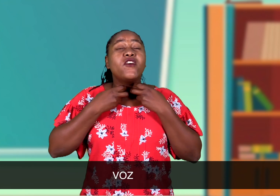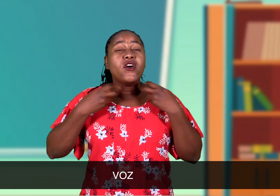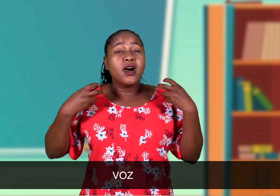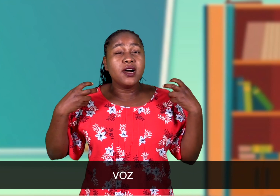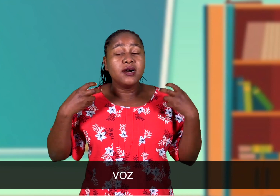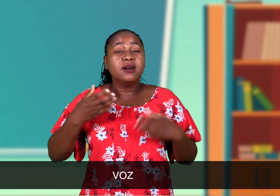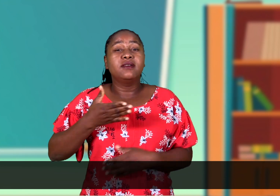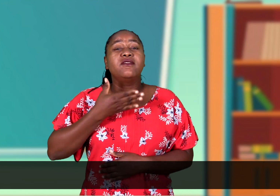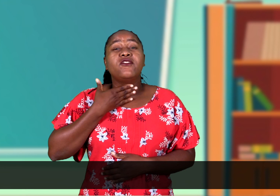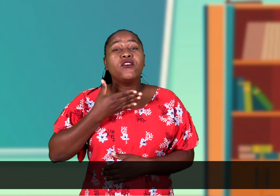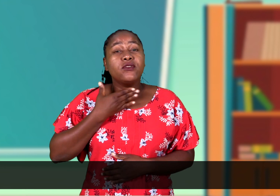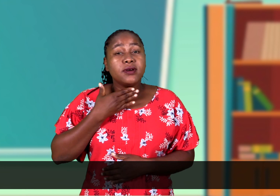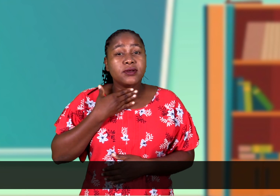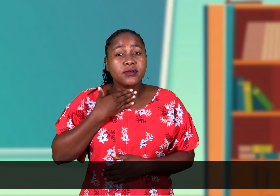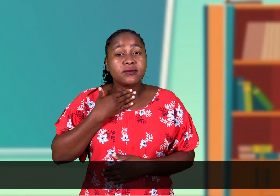Voz,